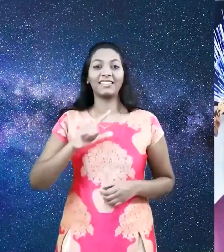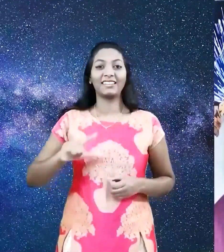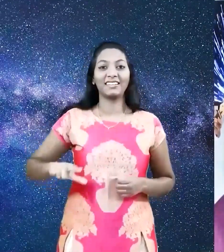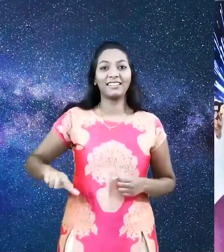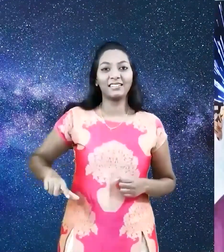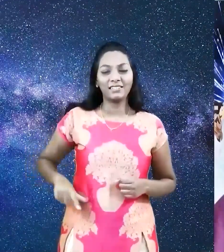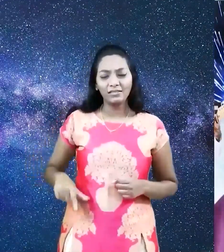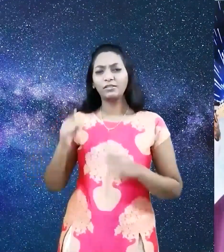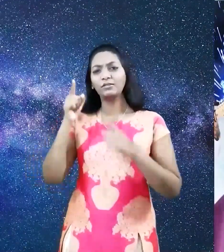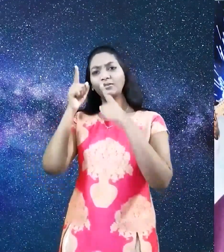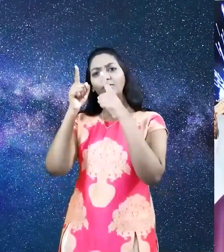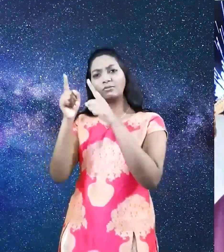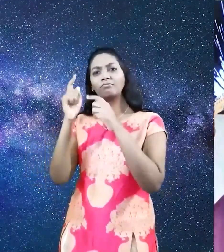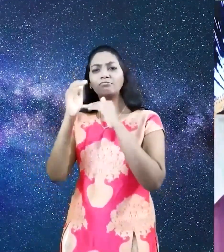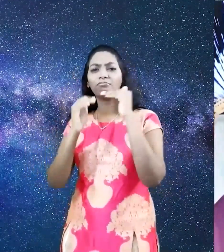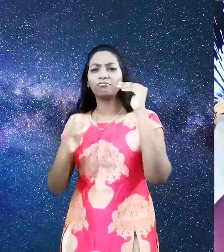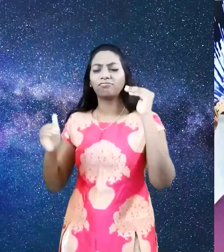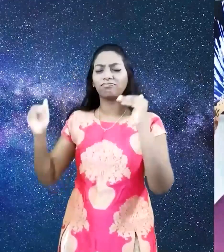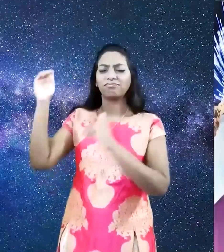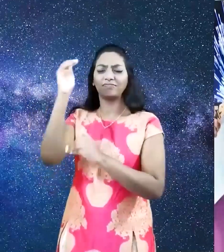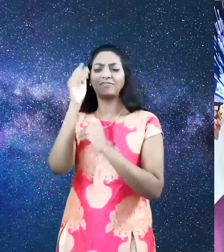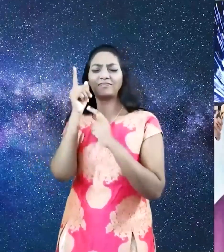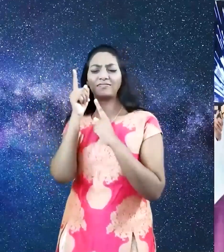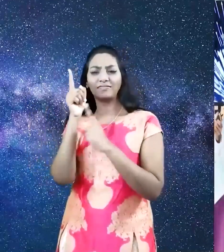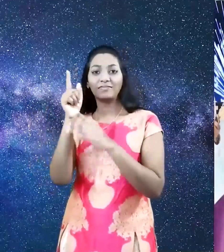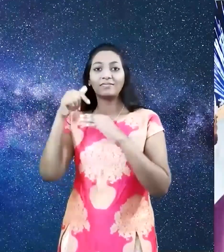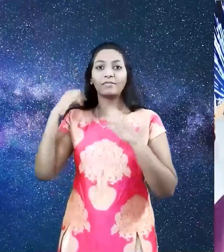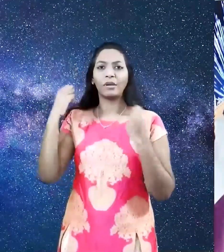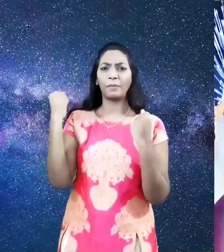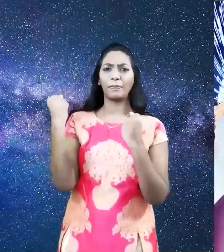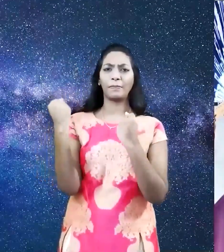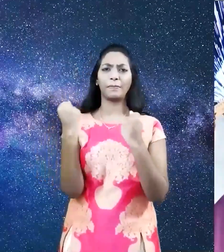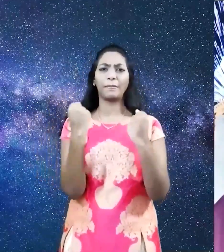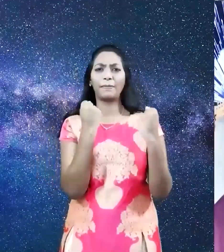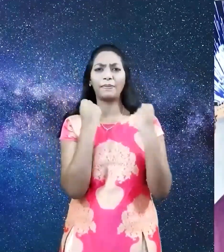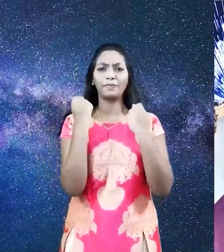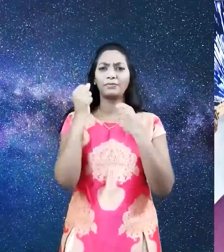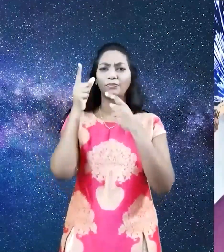पवित्र प्रभु तू सबसे ऊंचा